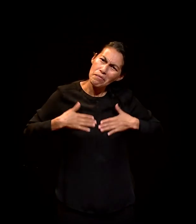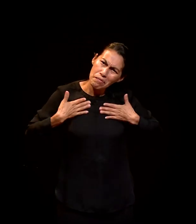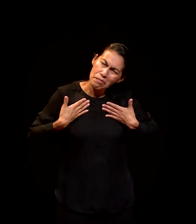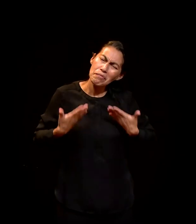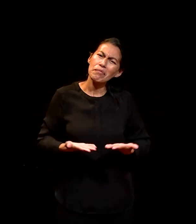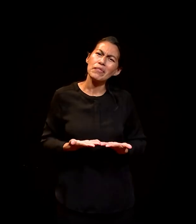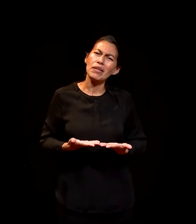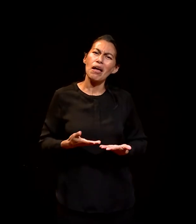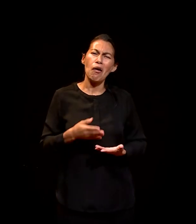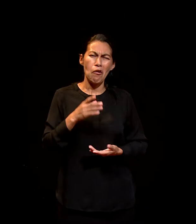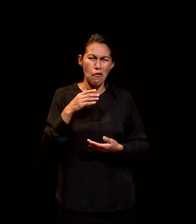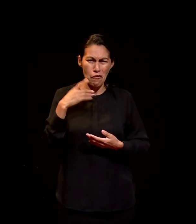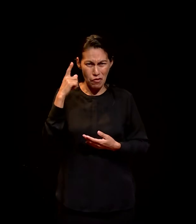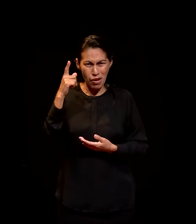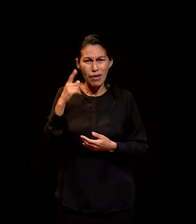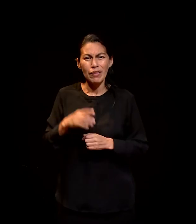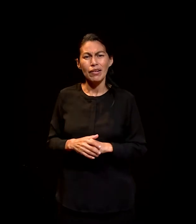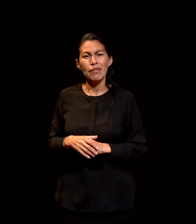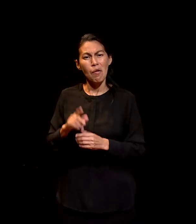confianza completa